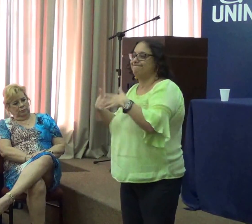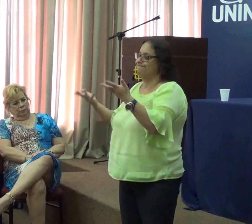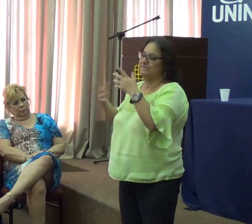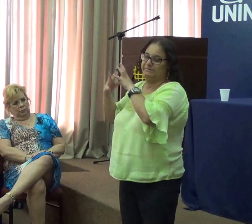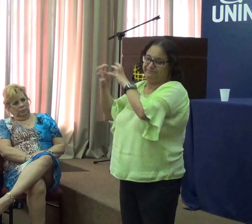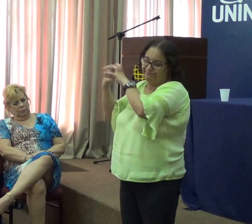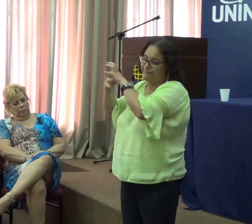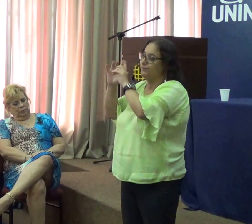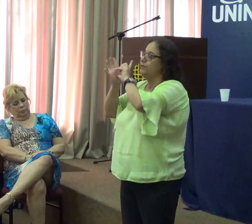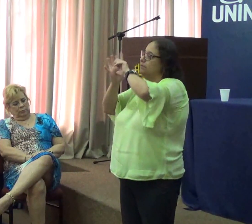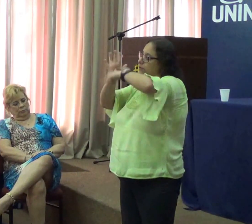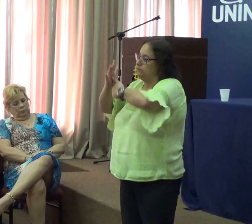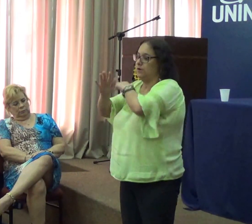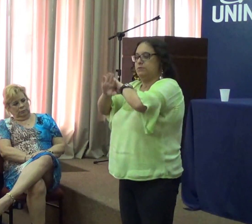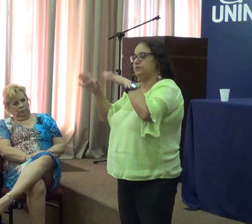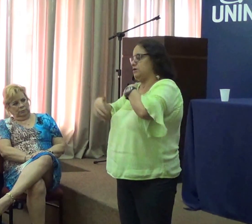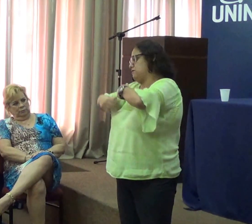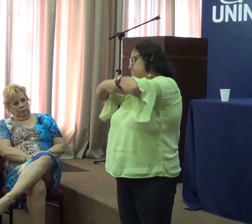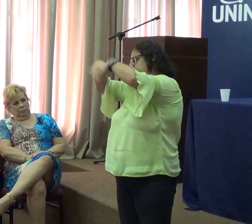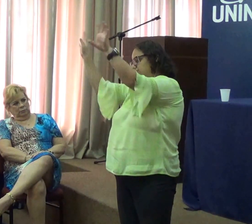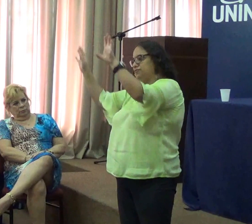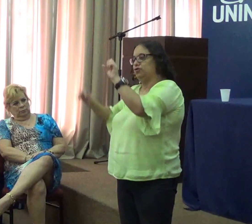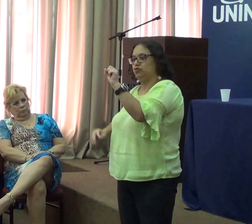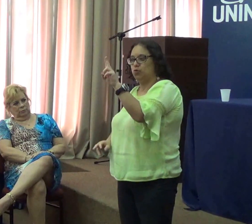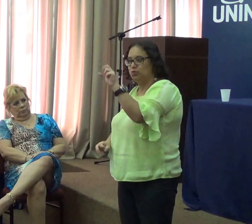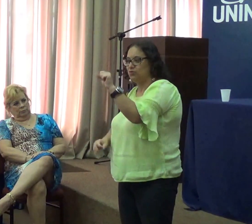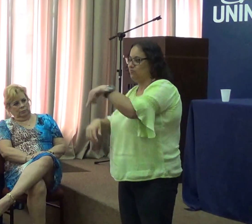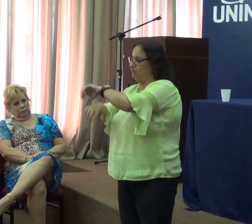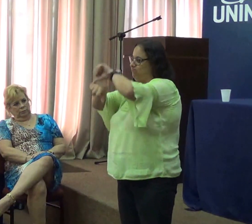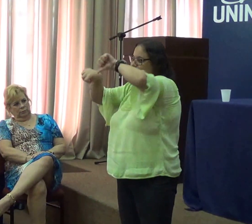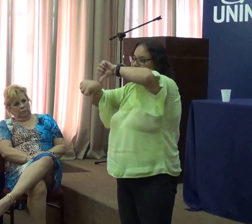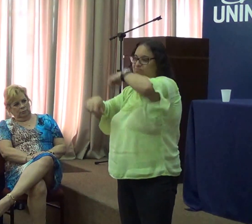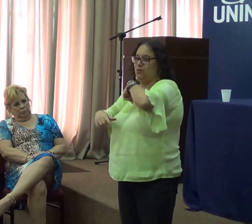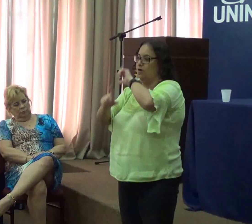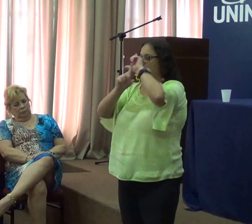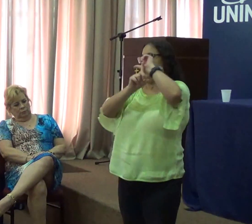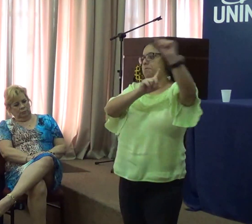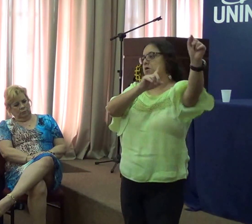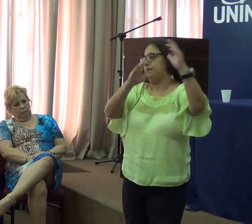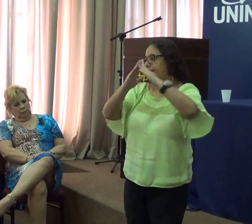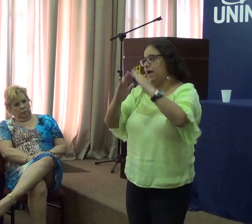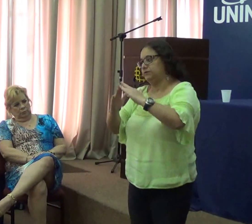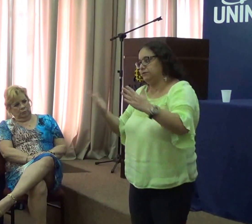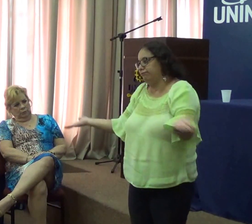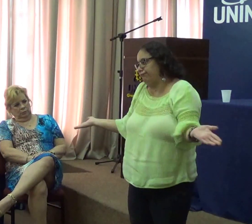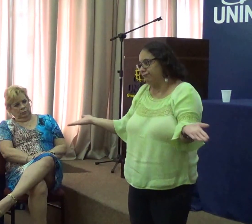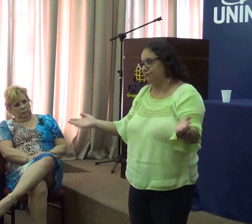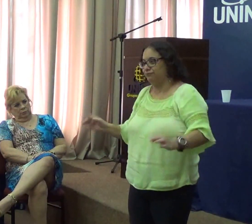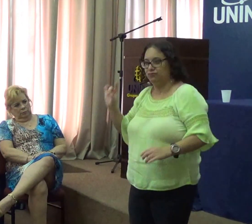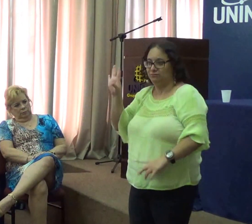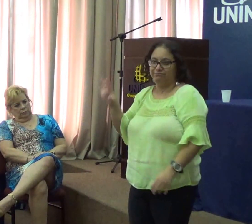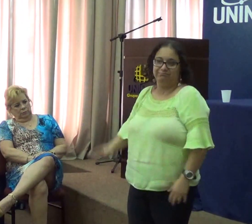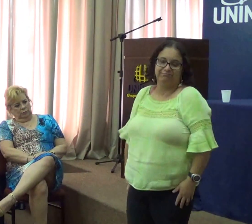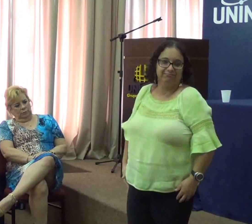estudos e às vezes eu falo que não adianta brigar que os seus é assim mesmo pessoas não vai melhorar